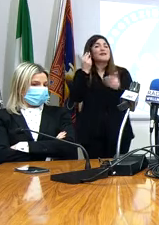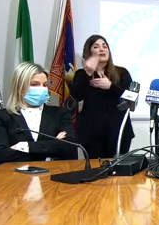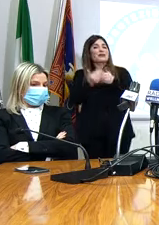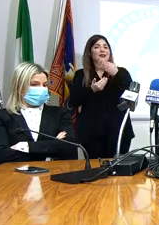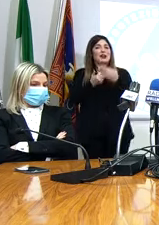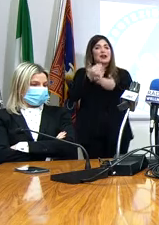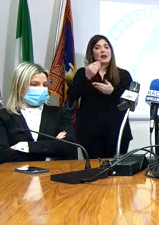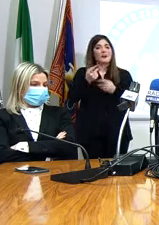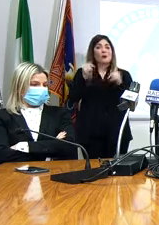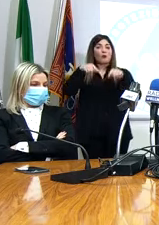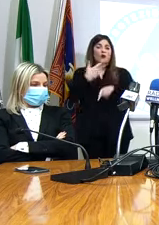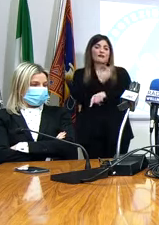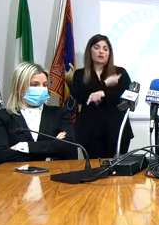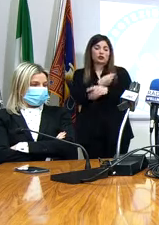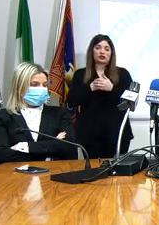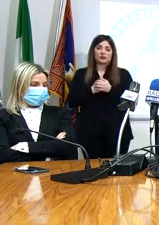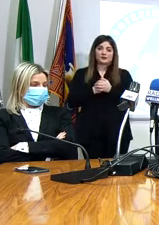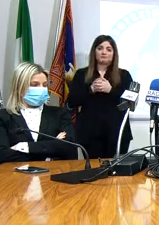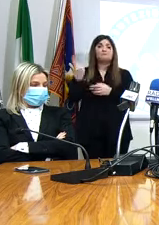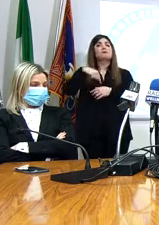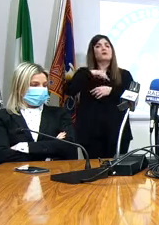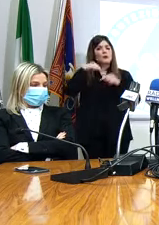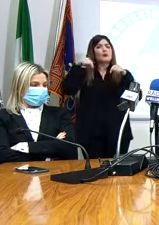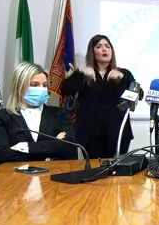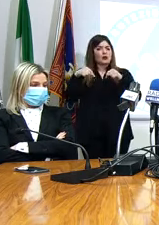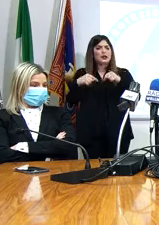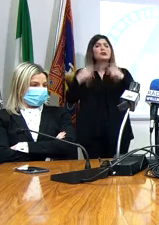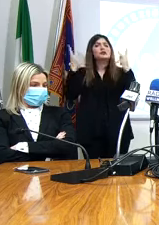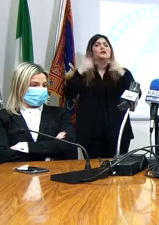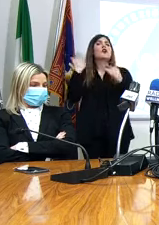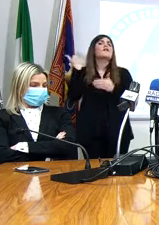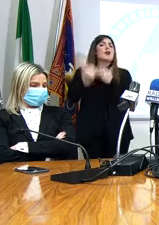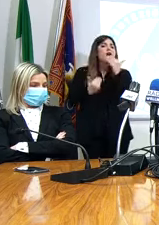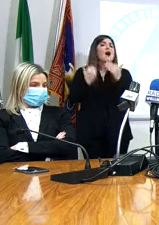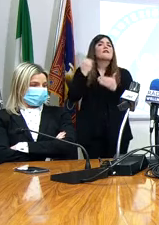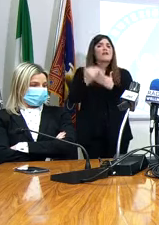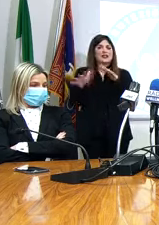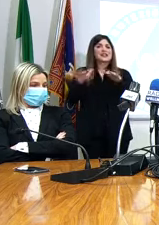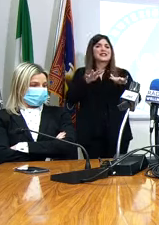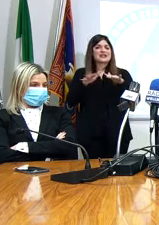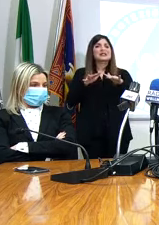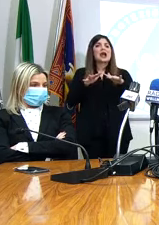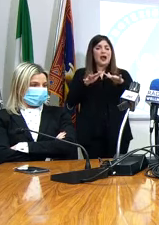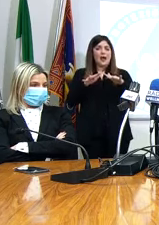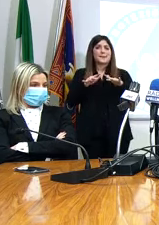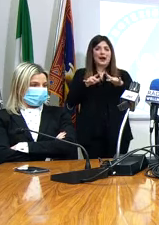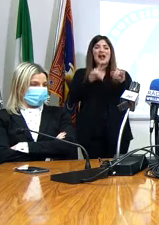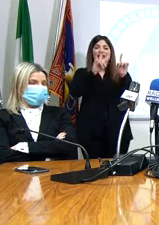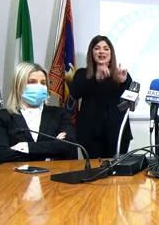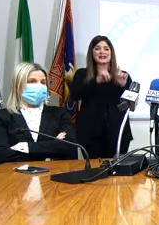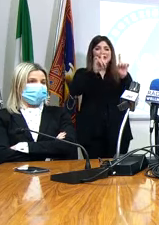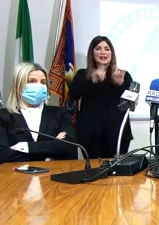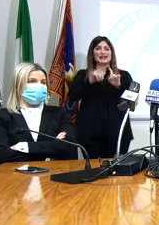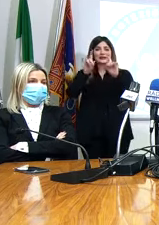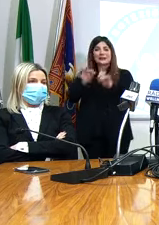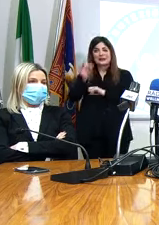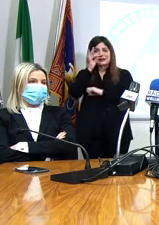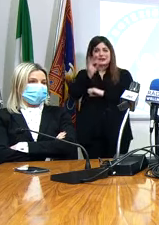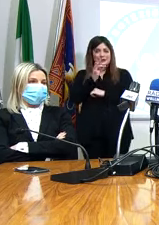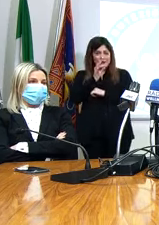il nostro sistema di testing, quindi si sta continuando. Ovviamente l'incidenza avete visto che si è abbassata,